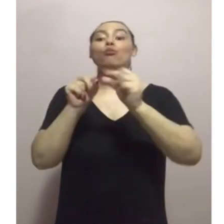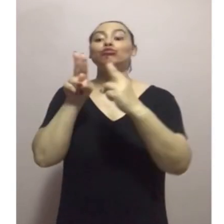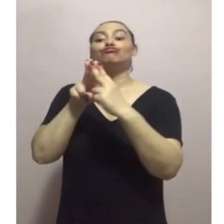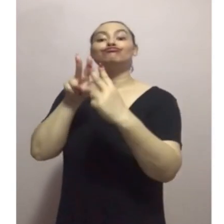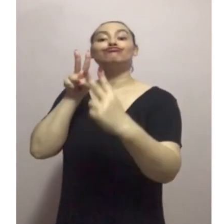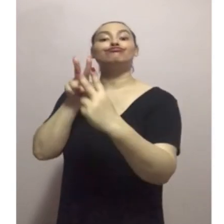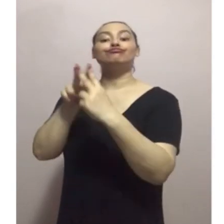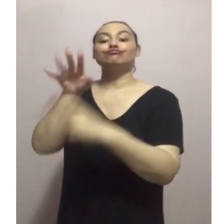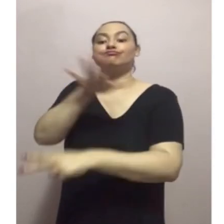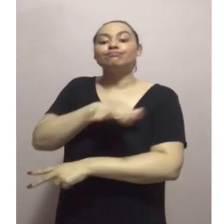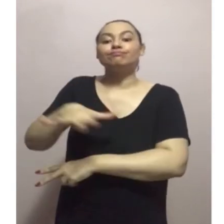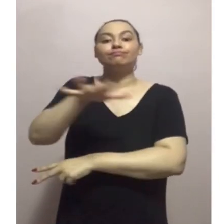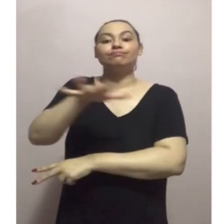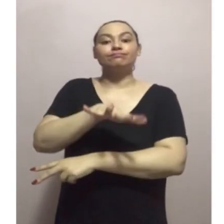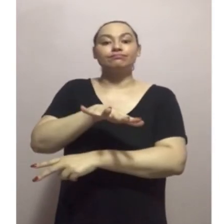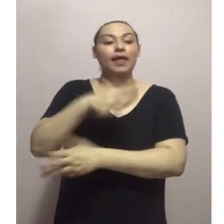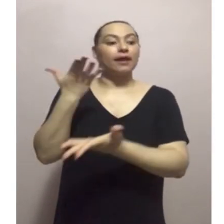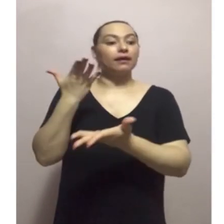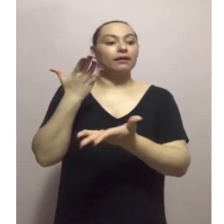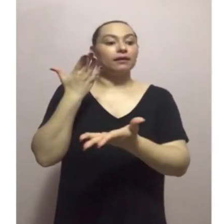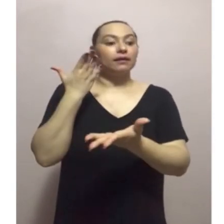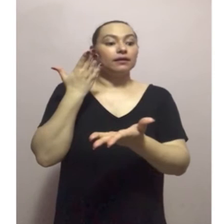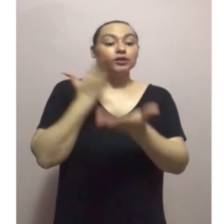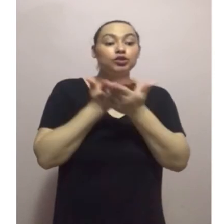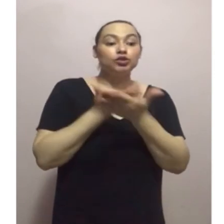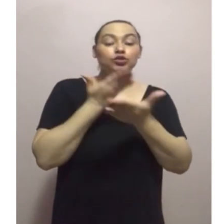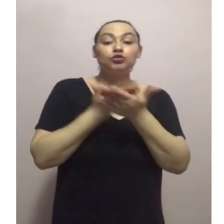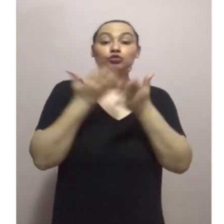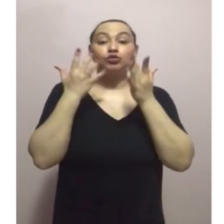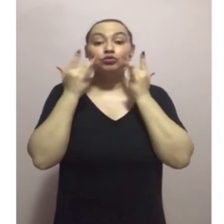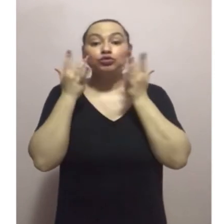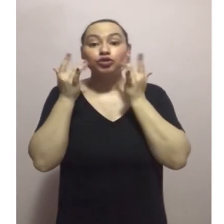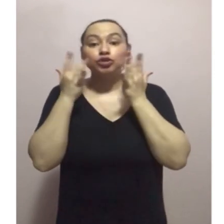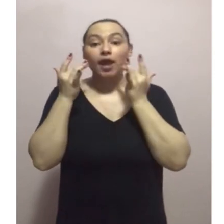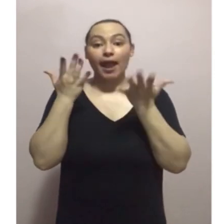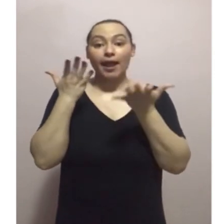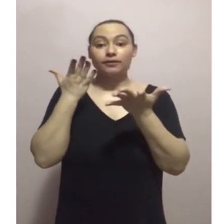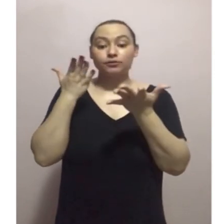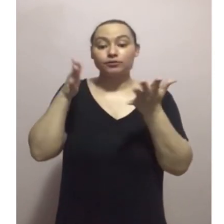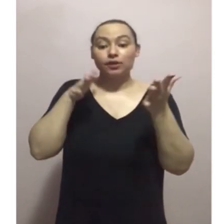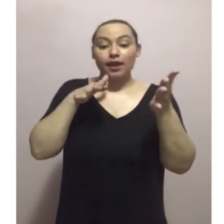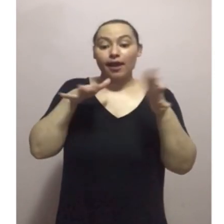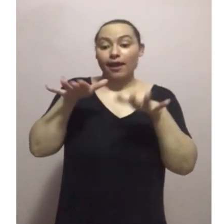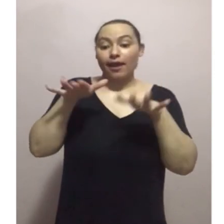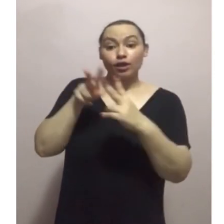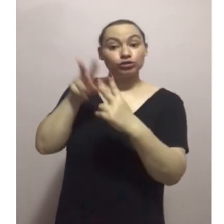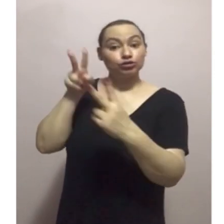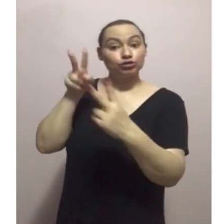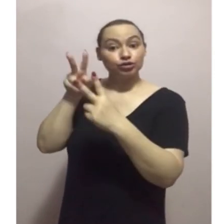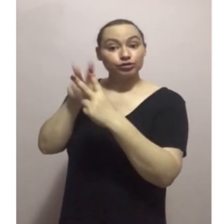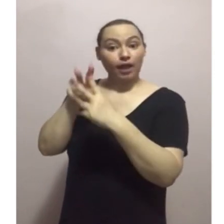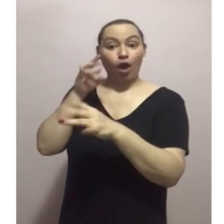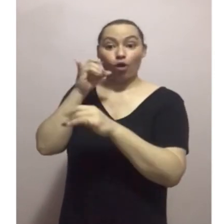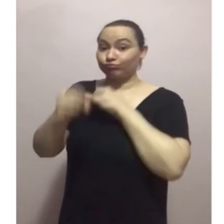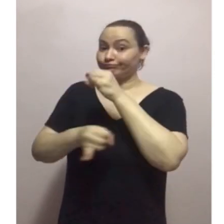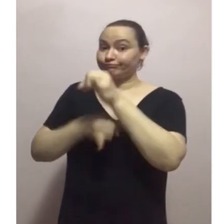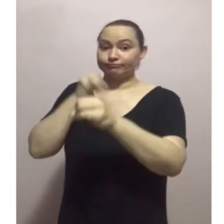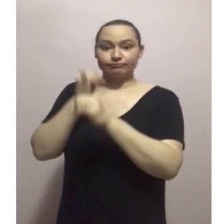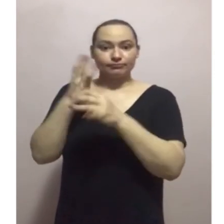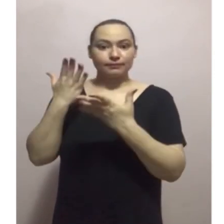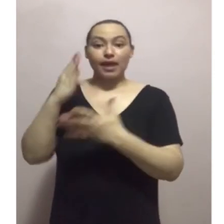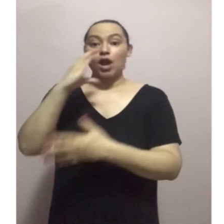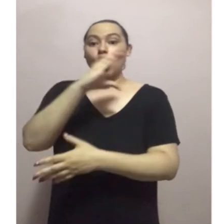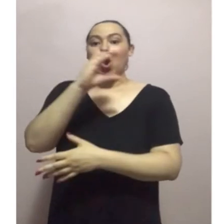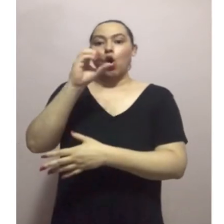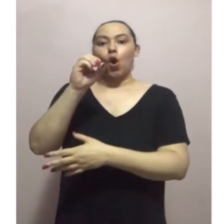da web, né? Estuda o teatro digital, mas se mantém ali na web. E aí veio uma parceria muito